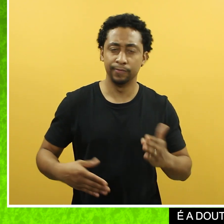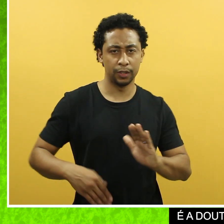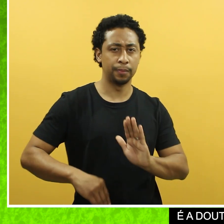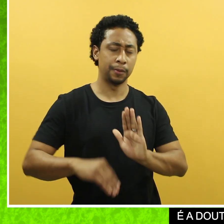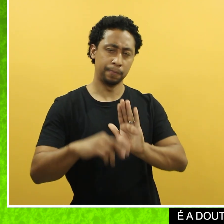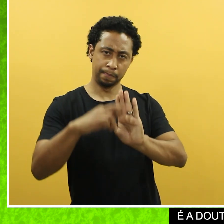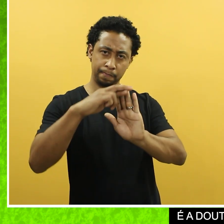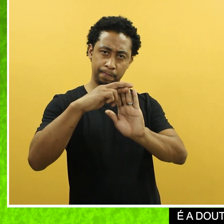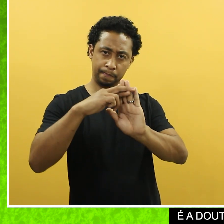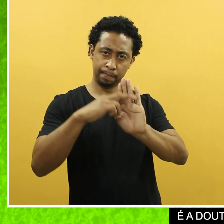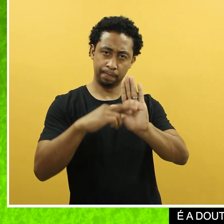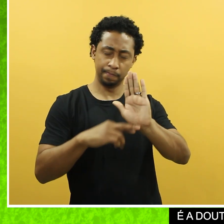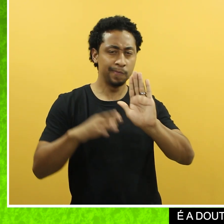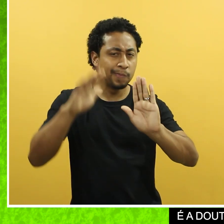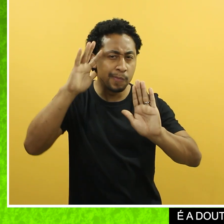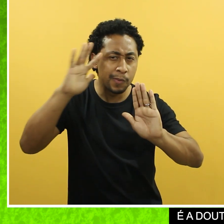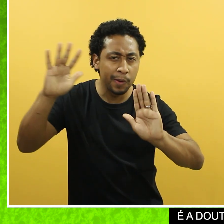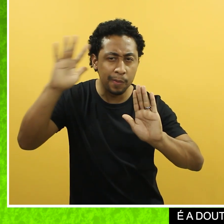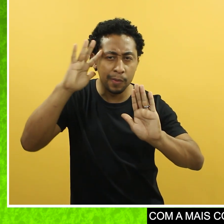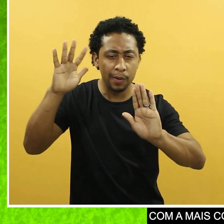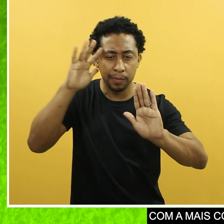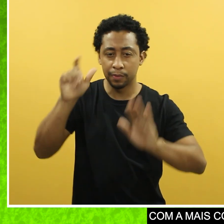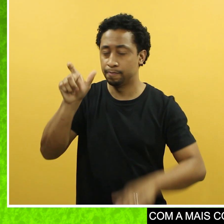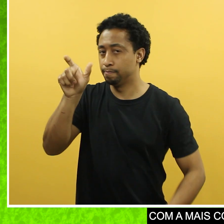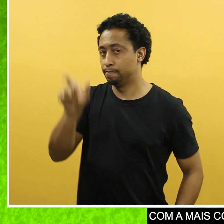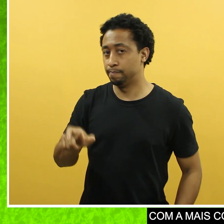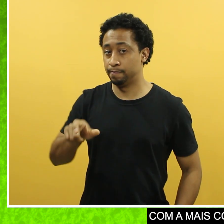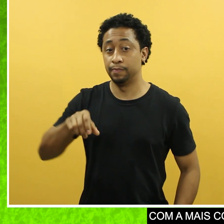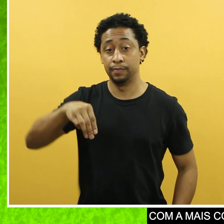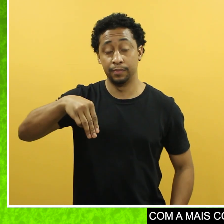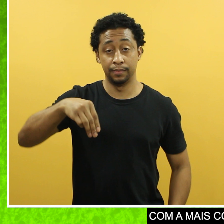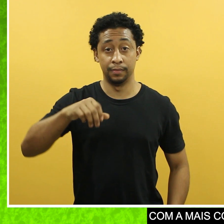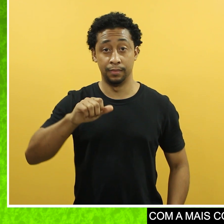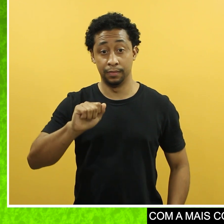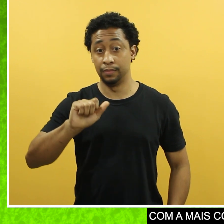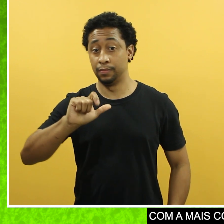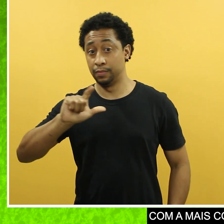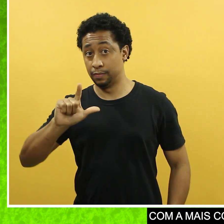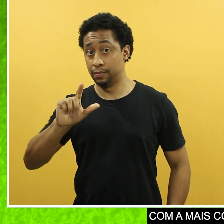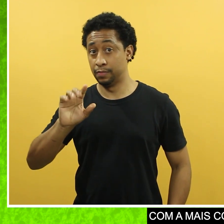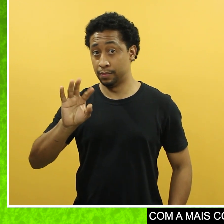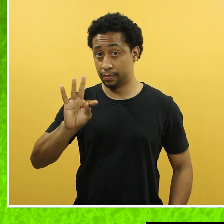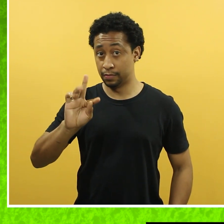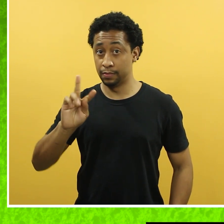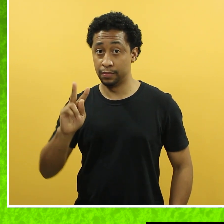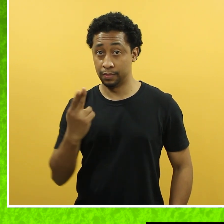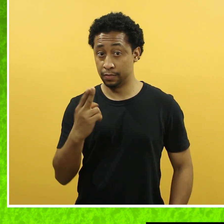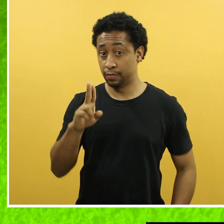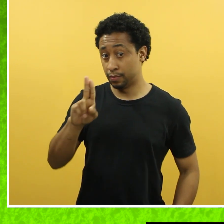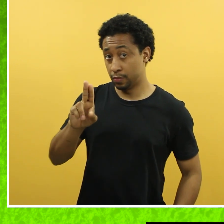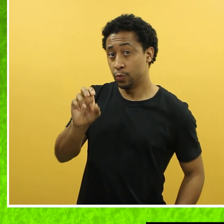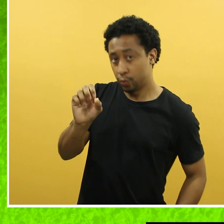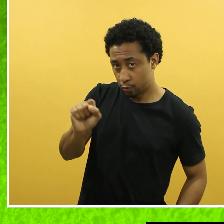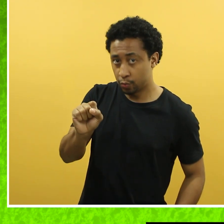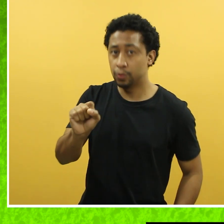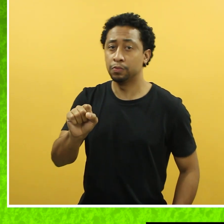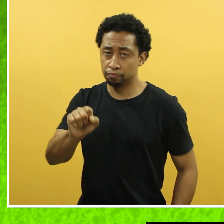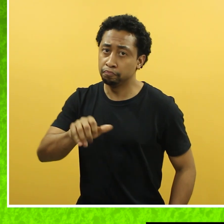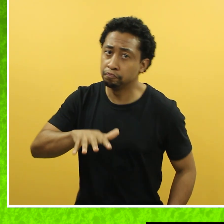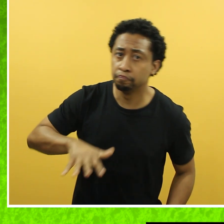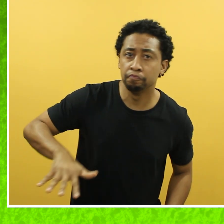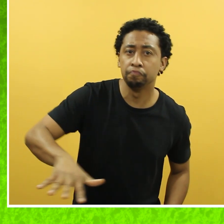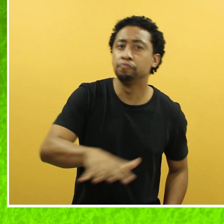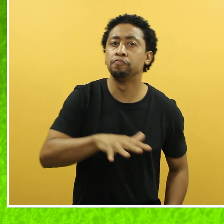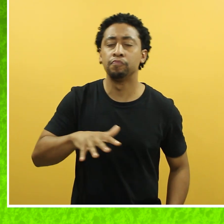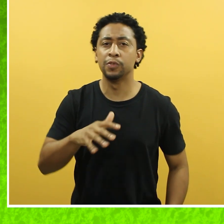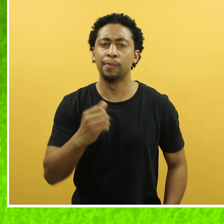É a doutrina de Malthus, aplicada com a mais considerável intensidade a todo o reino animal e